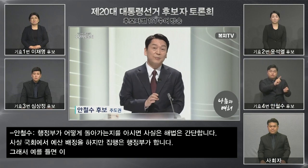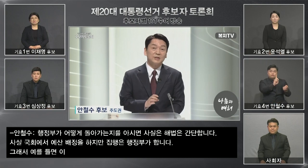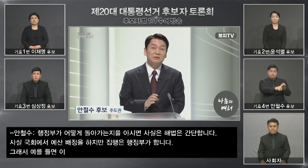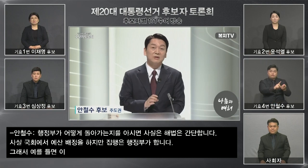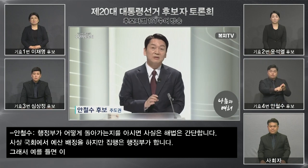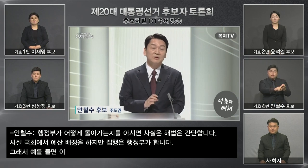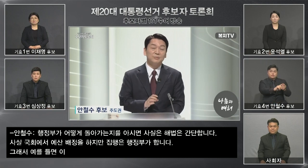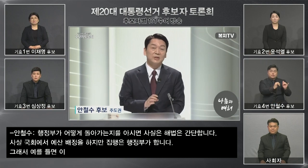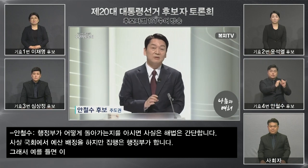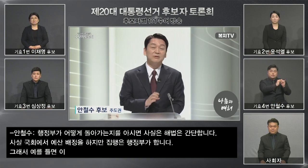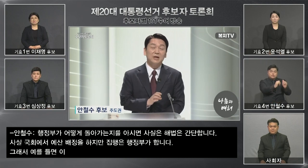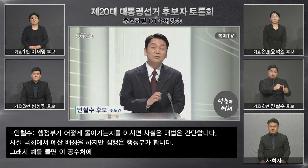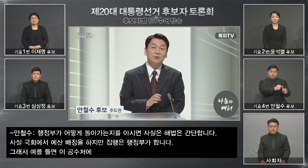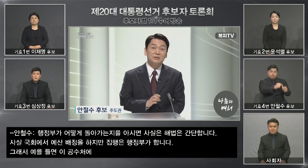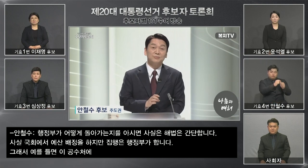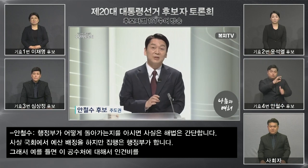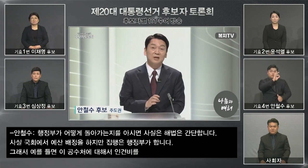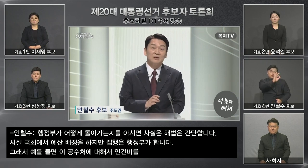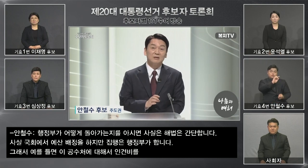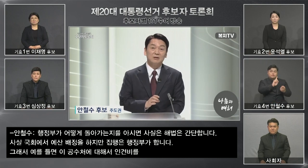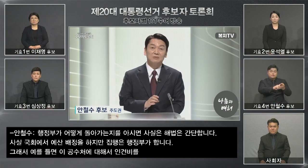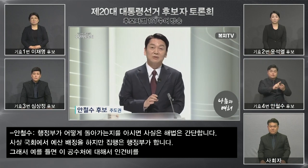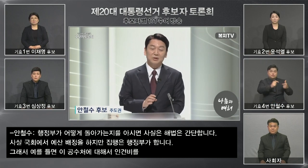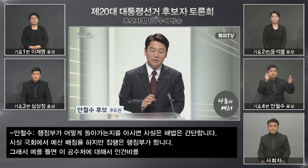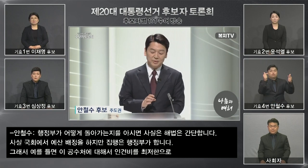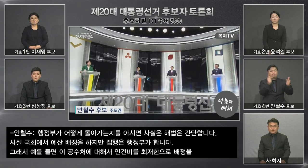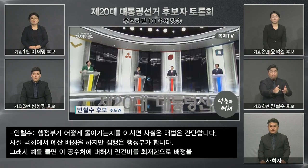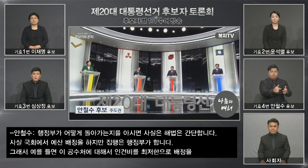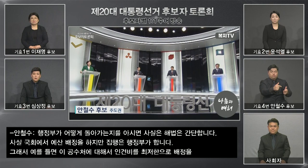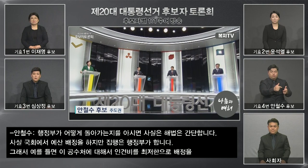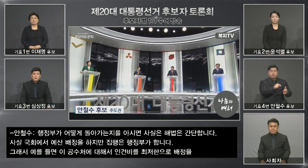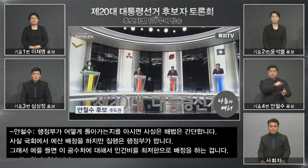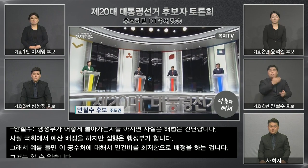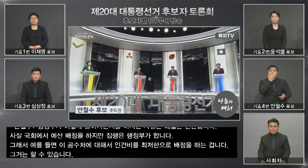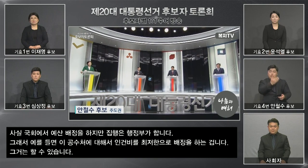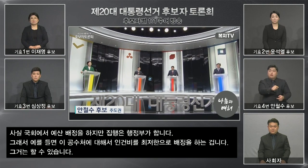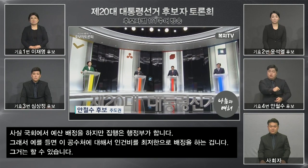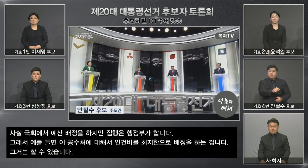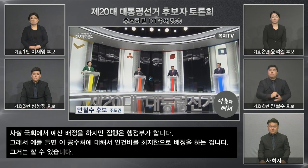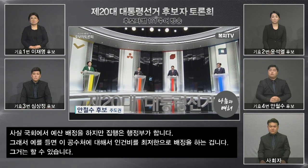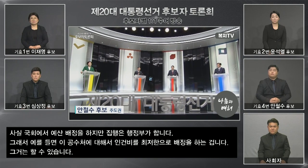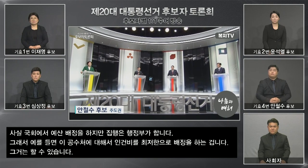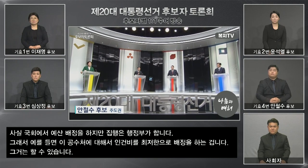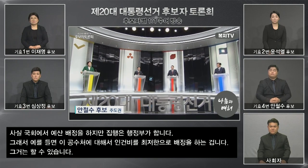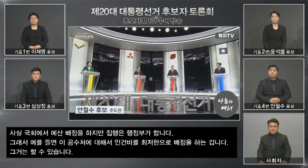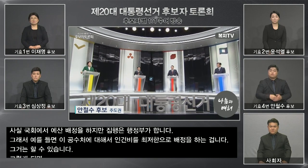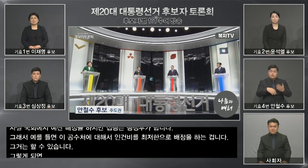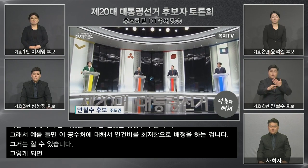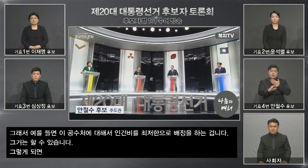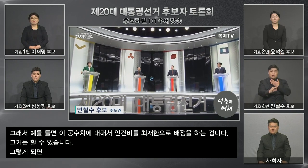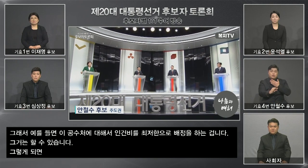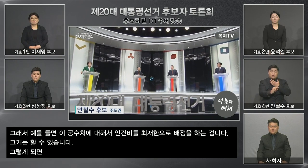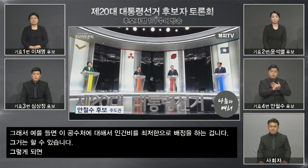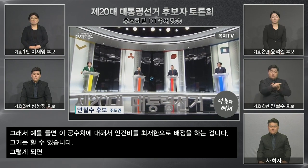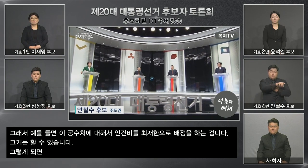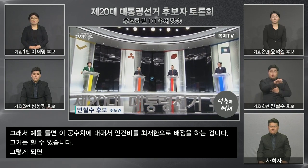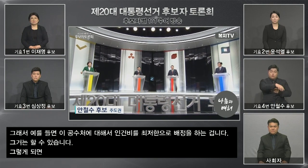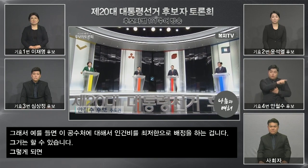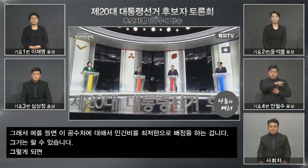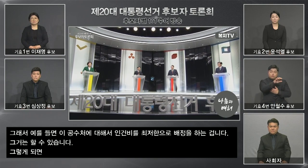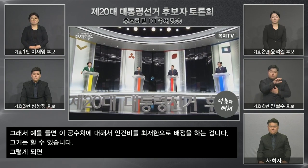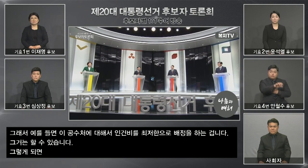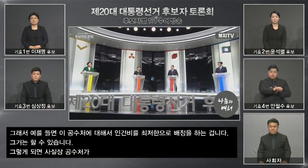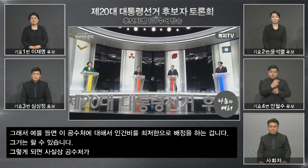최소한으로 배정을 하는 겁니다. 그건 할 수가 있습니다. 그렇게 되면 사실상 공수처가 수사 기능을 작동하지